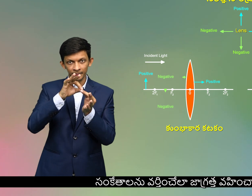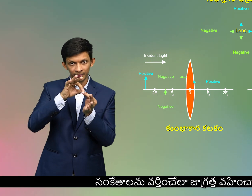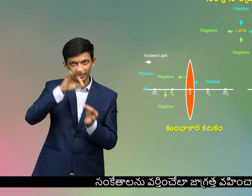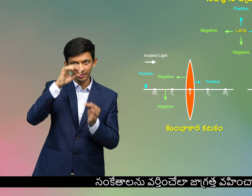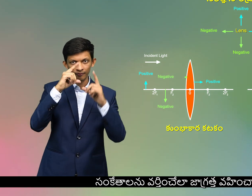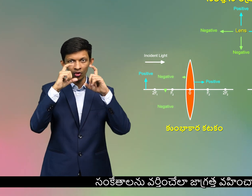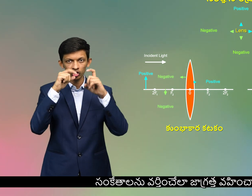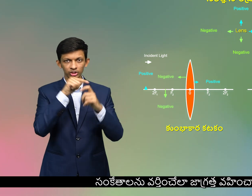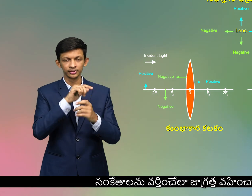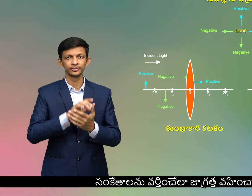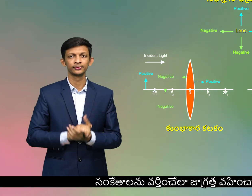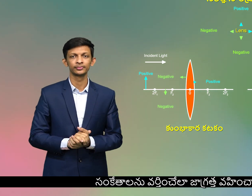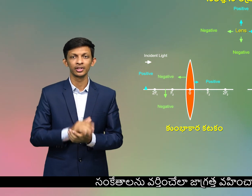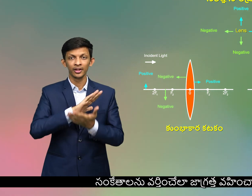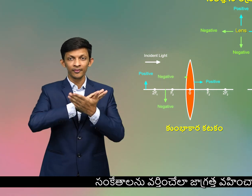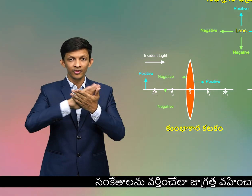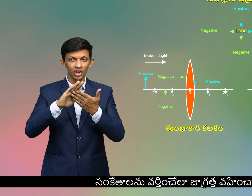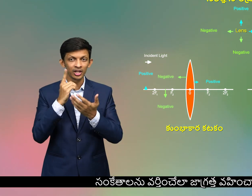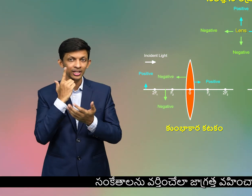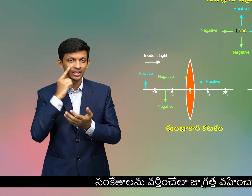తగిన సంకేతాలను వర్తించేలా జాగ్రత్త వహించాలి.